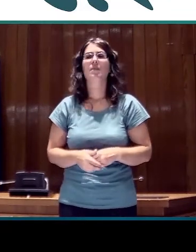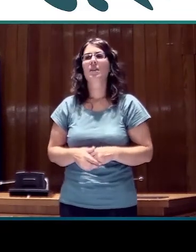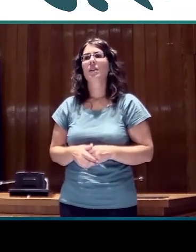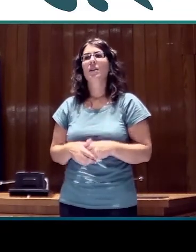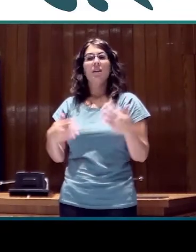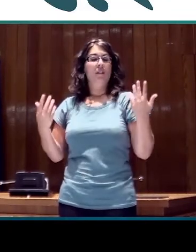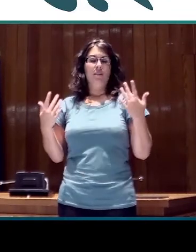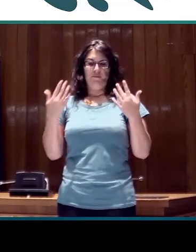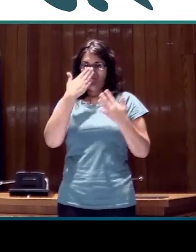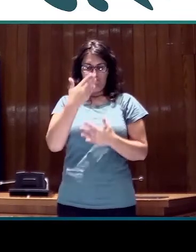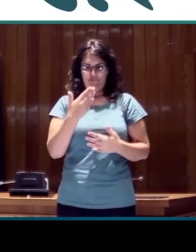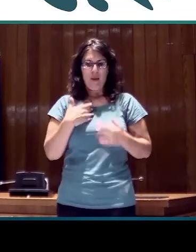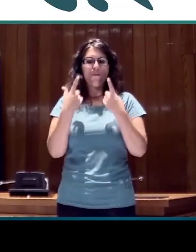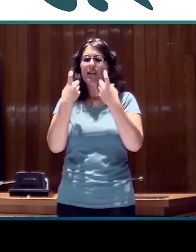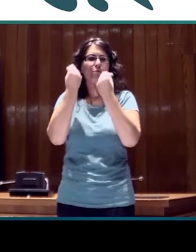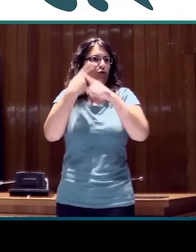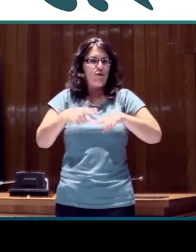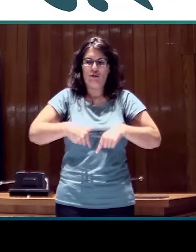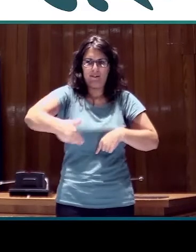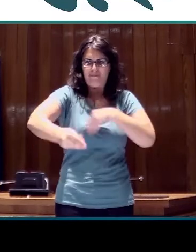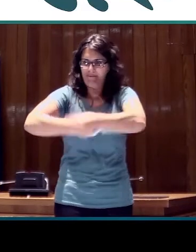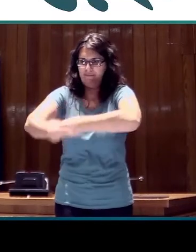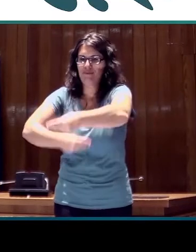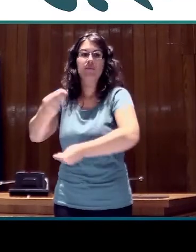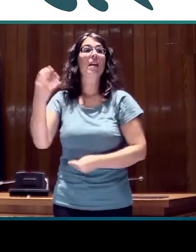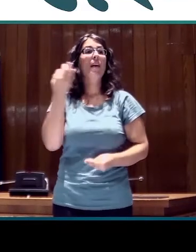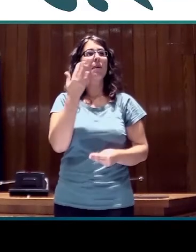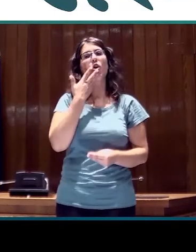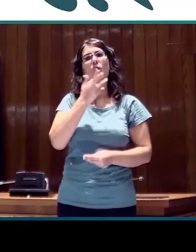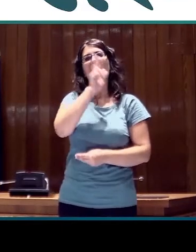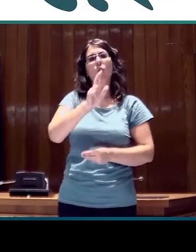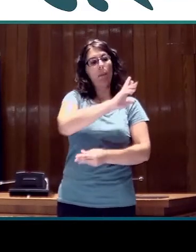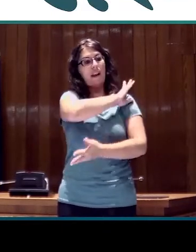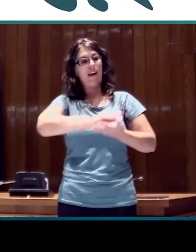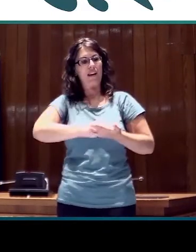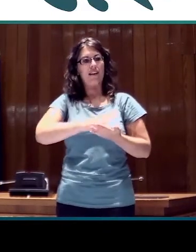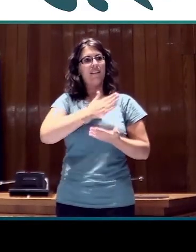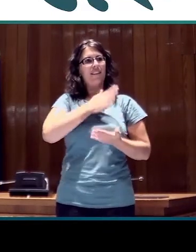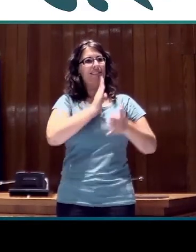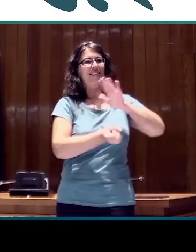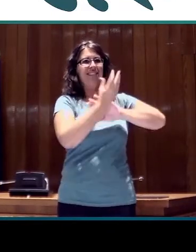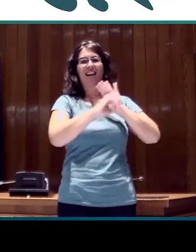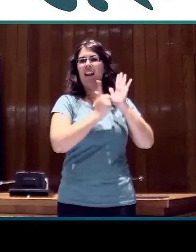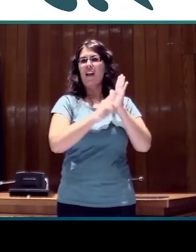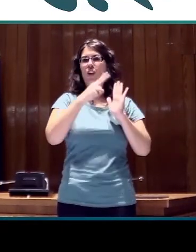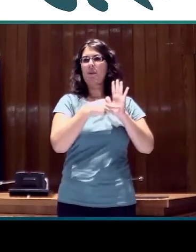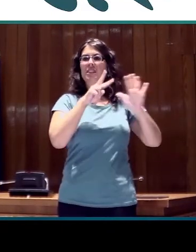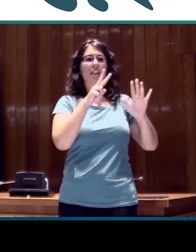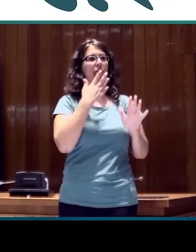es verdad que tenemos que recuperar el espíritu de la ley del año 2007 por la que se reconocía